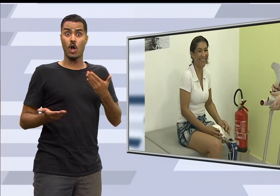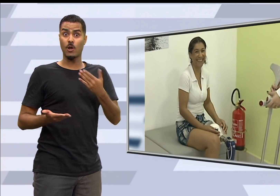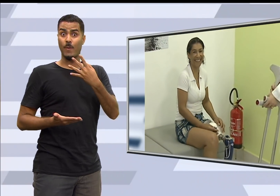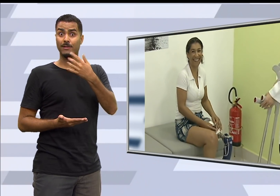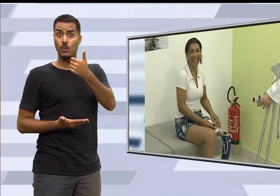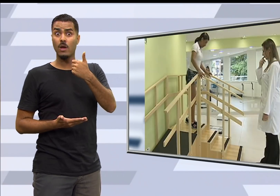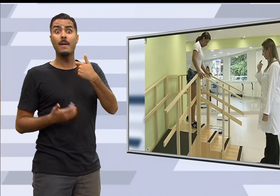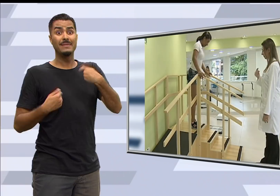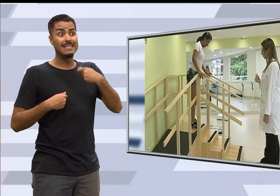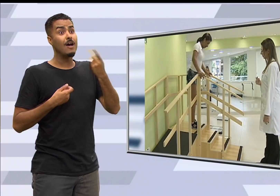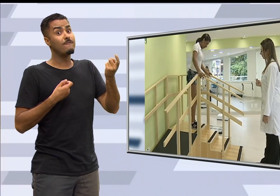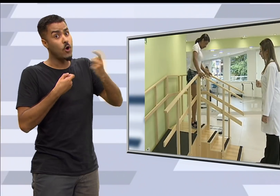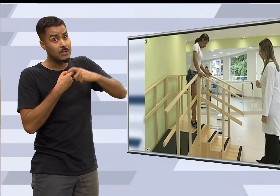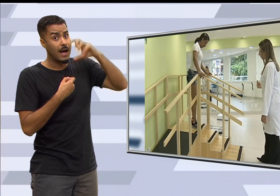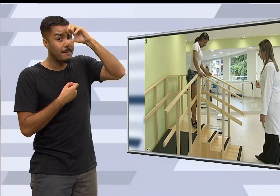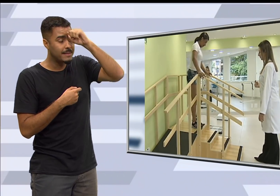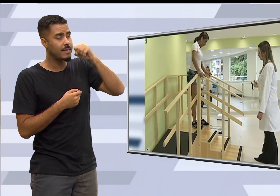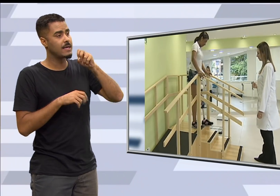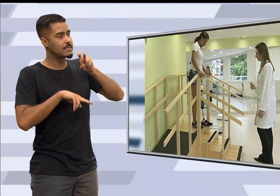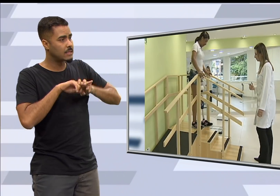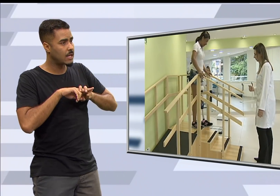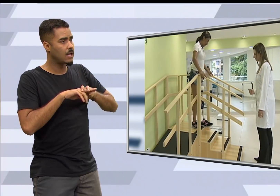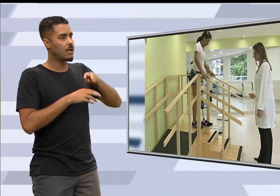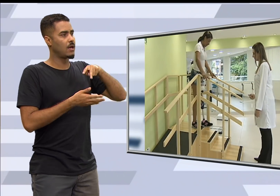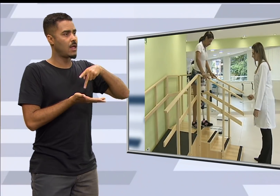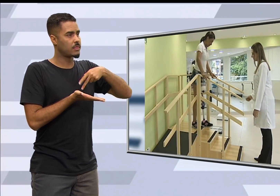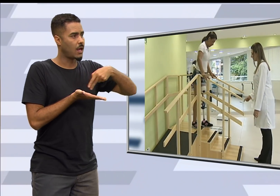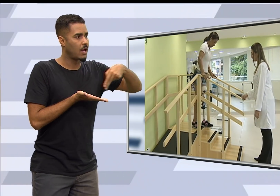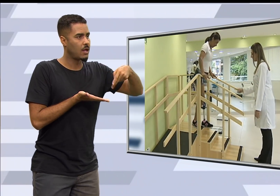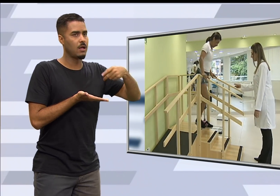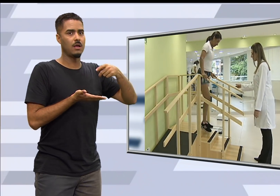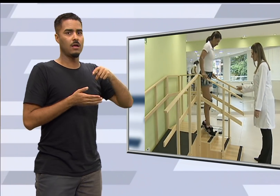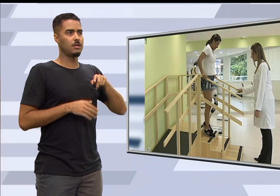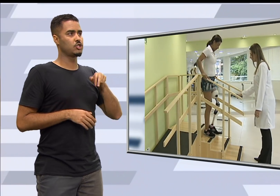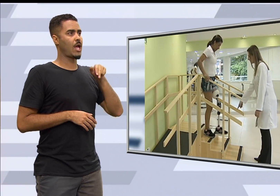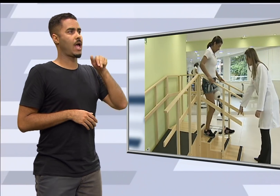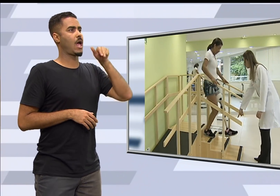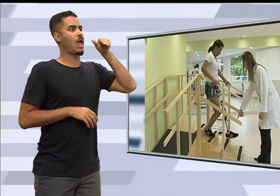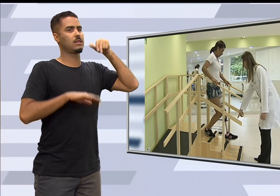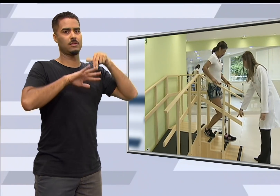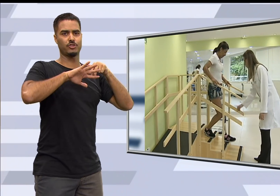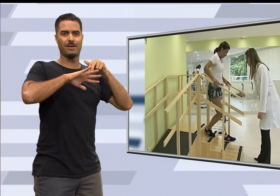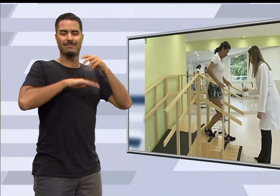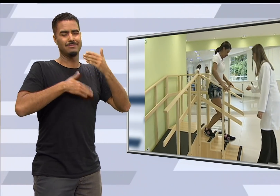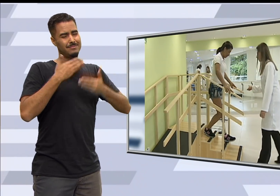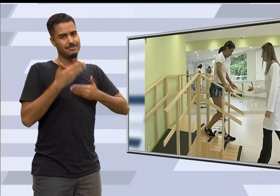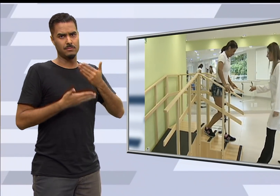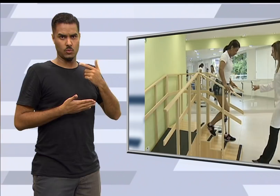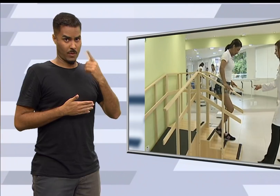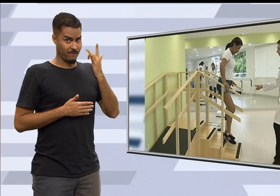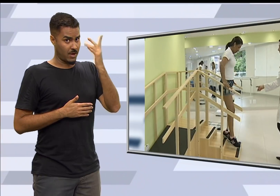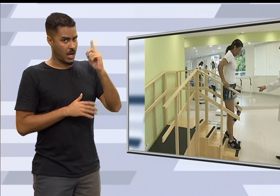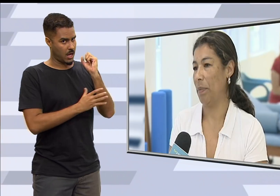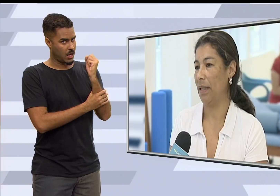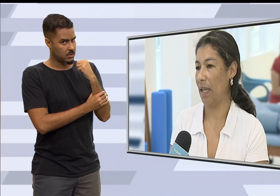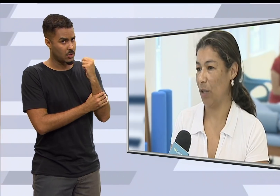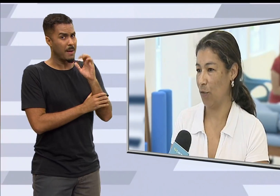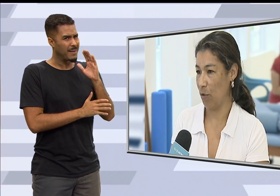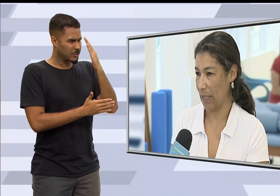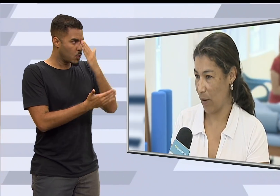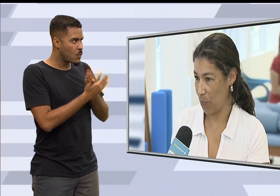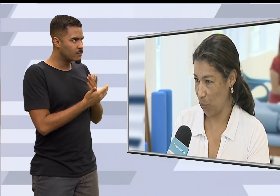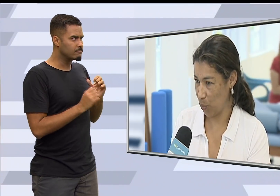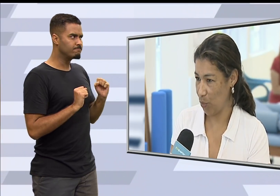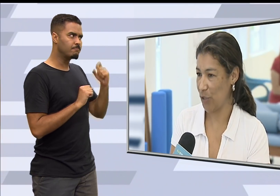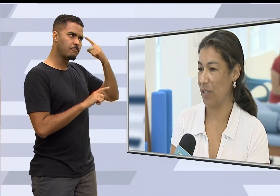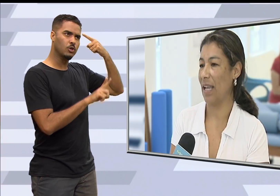a sentar, a subir e descer escadas. A reabilitação não é fácil, mas ela está confiante. Eu pretendo